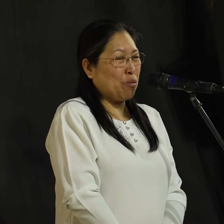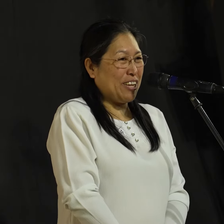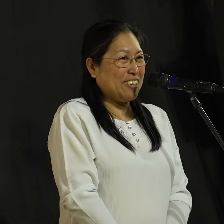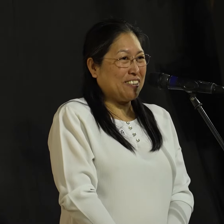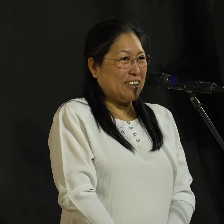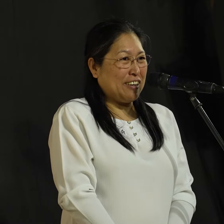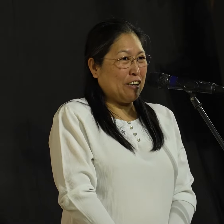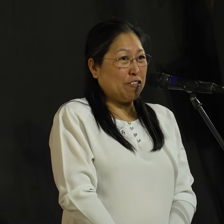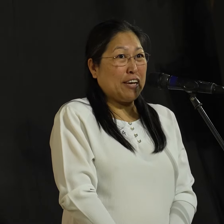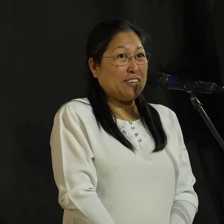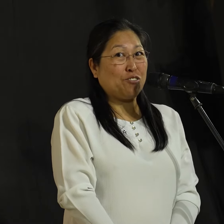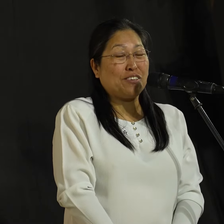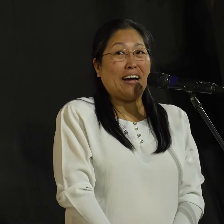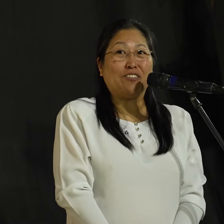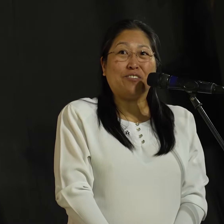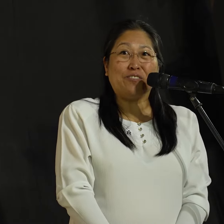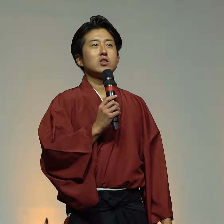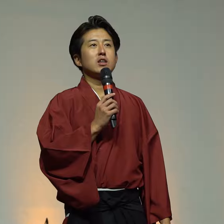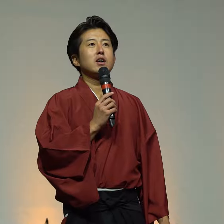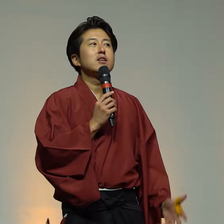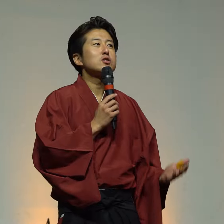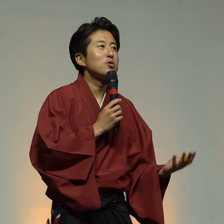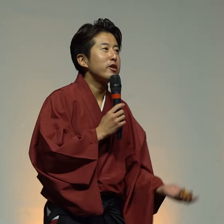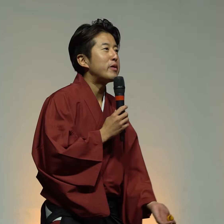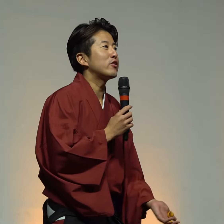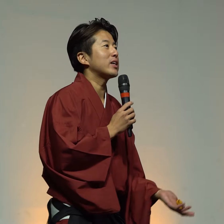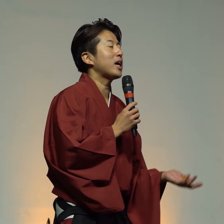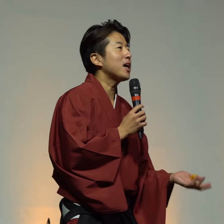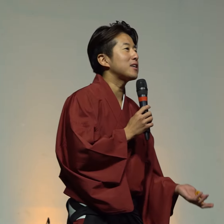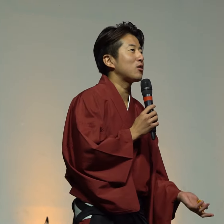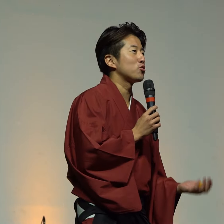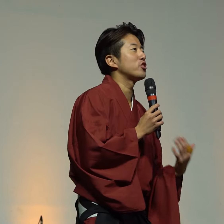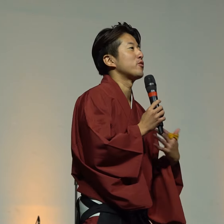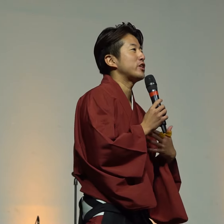cultura japonesa, eu fiquei assustado.